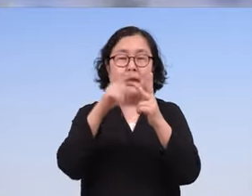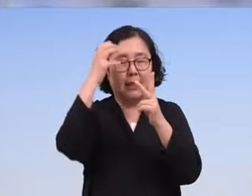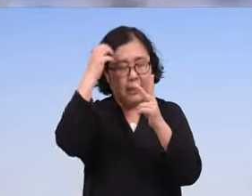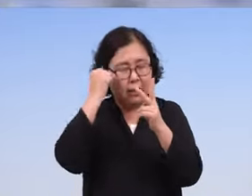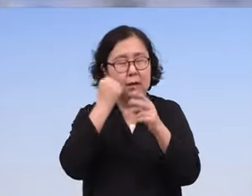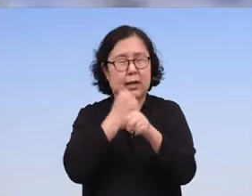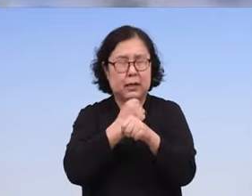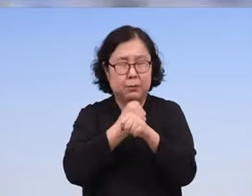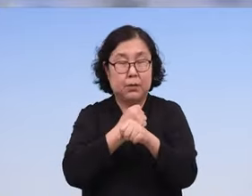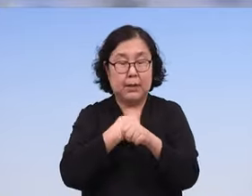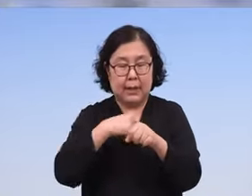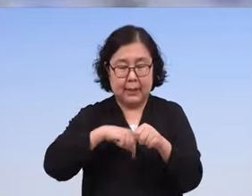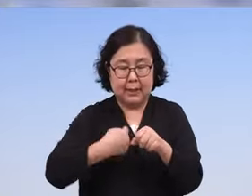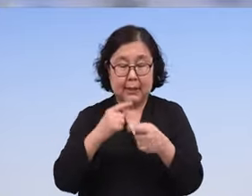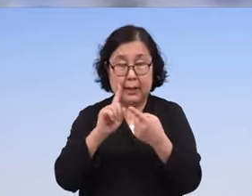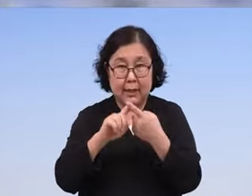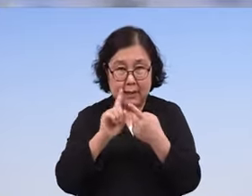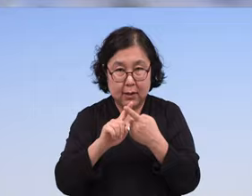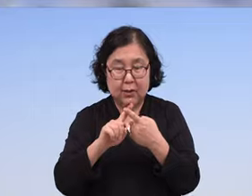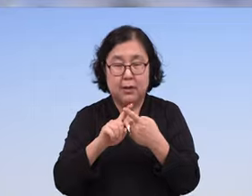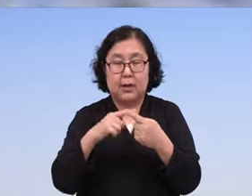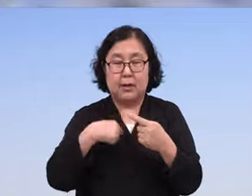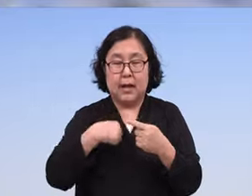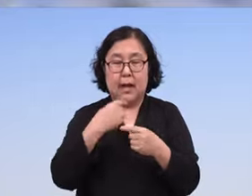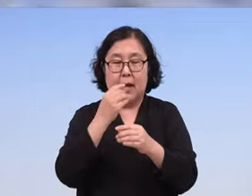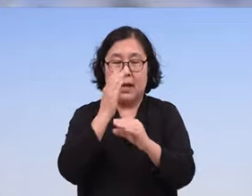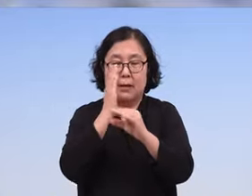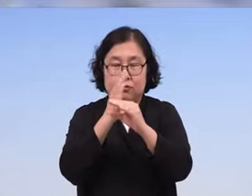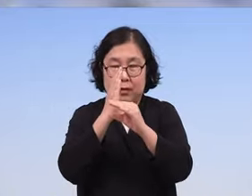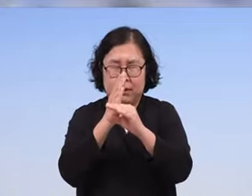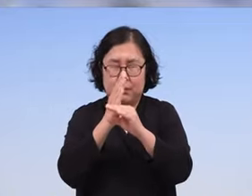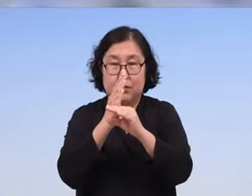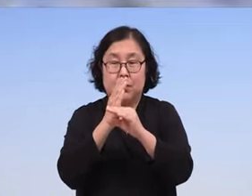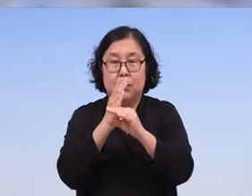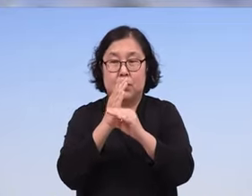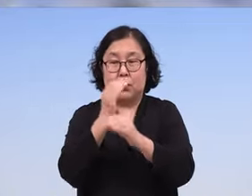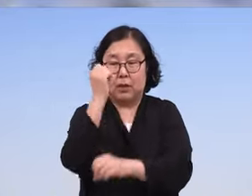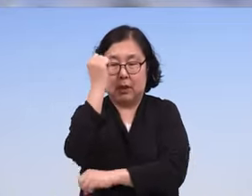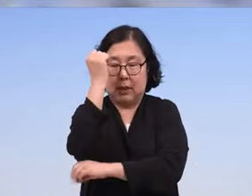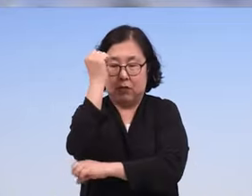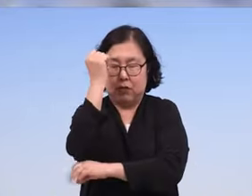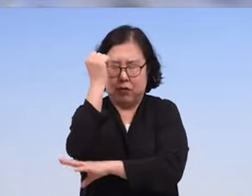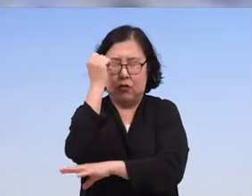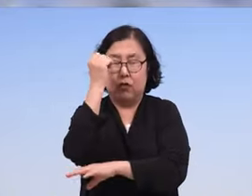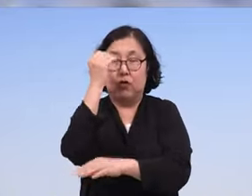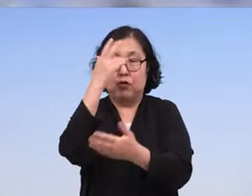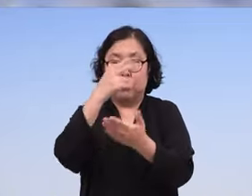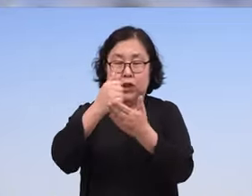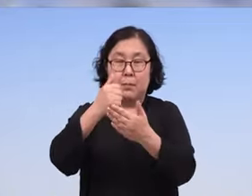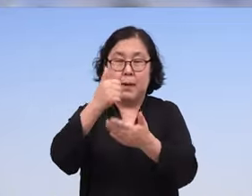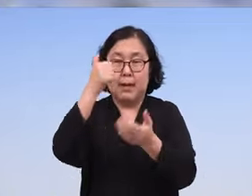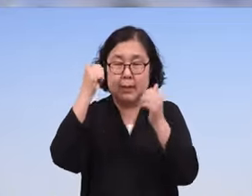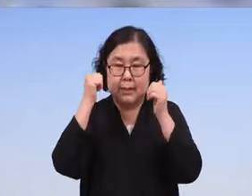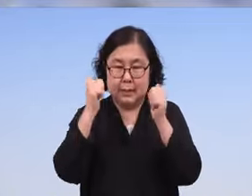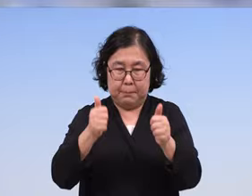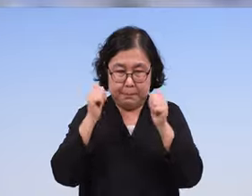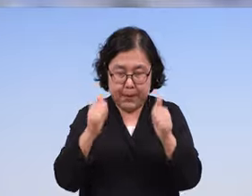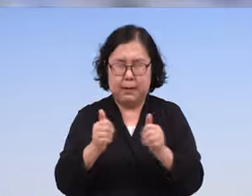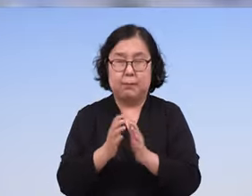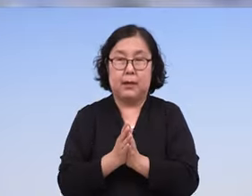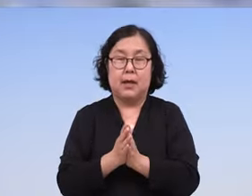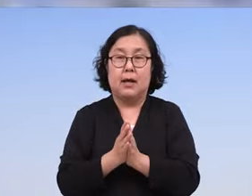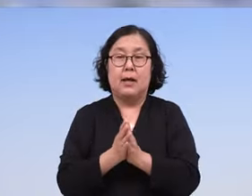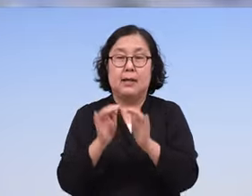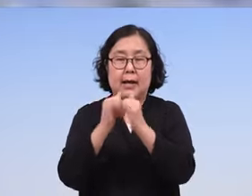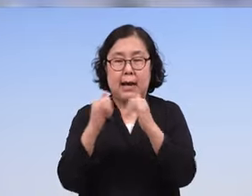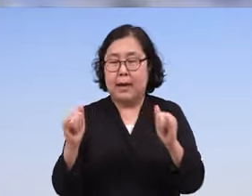두 가지 지침을 기억하십시오. 나 자신에 대해서는 내 기준은 주님의 심판이에요. 사람의 뭐라 하는데 우쭐하지도